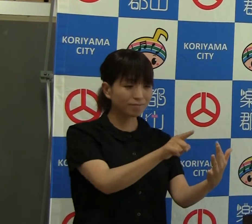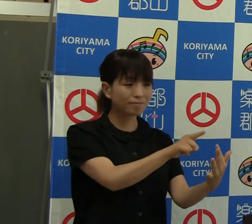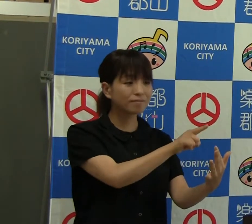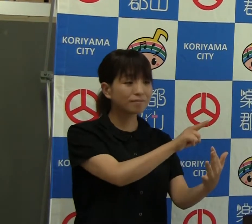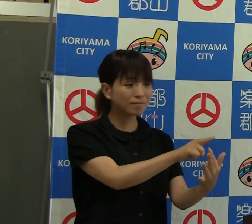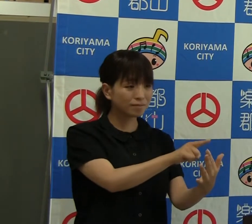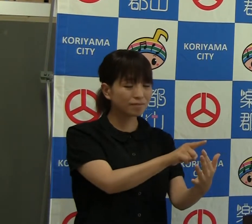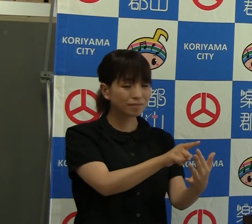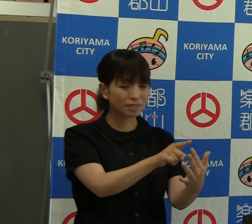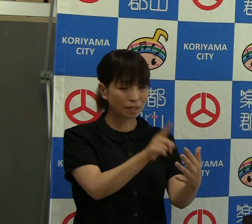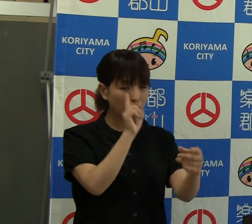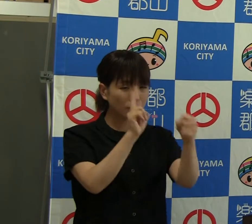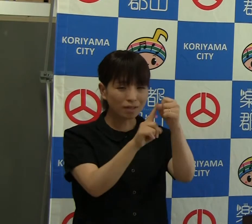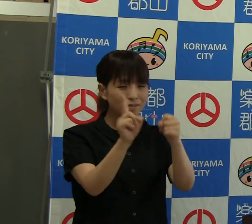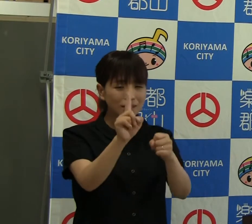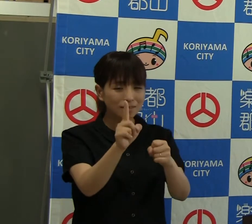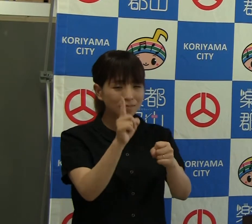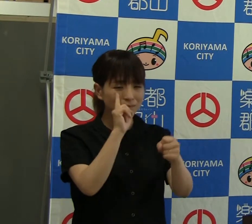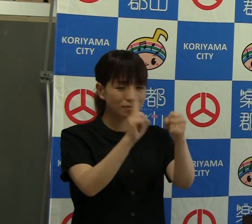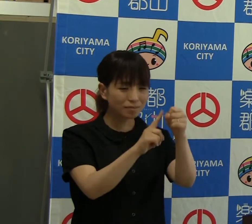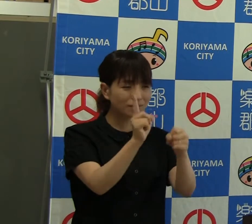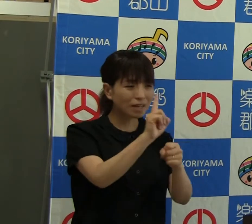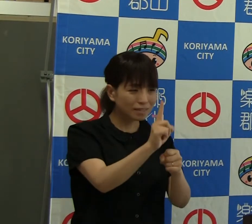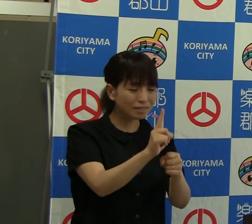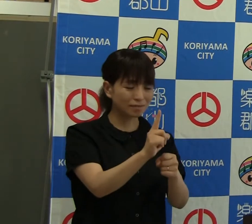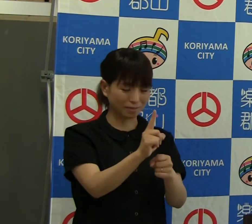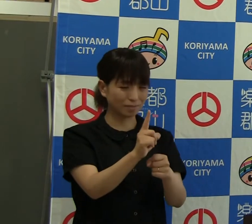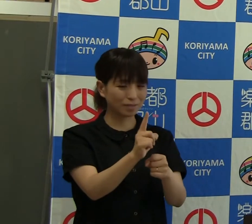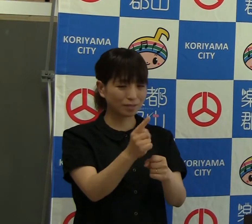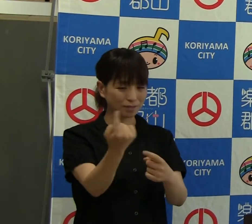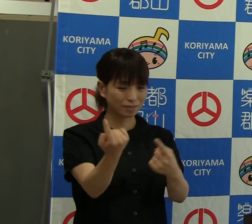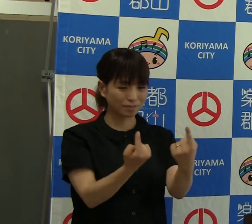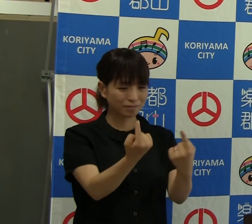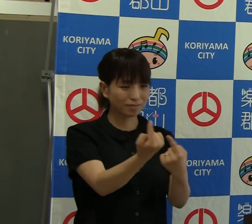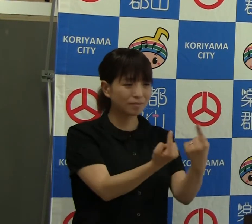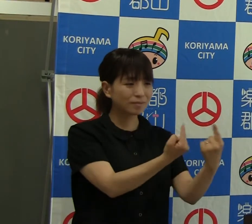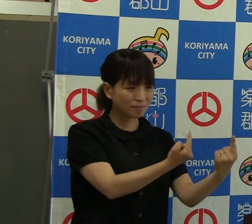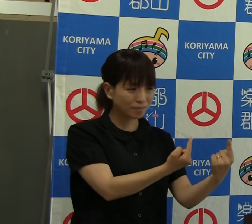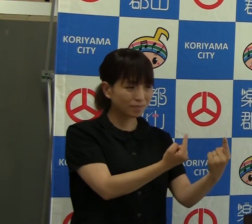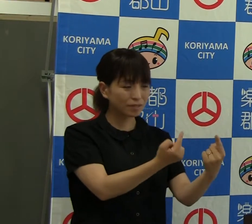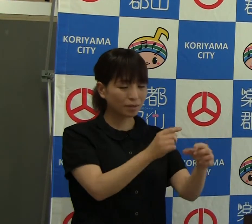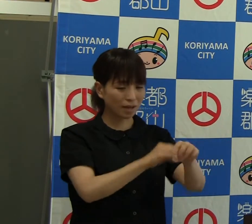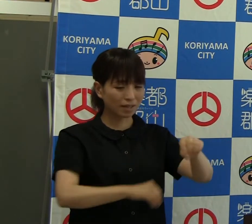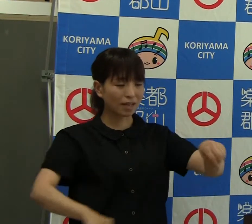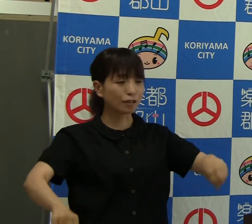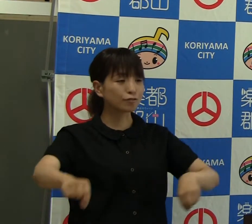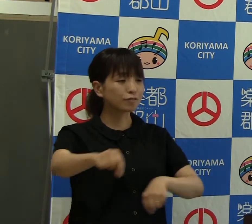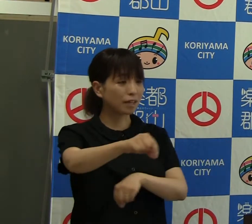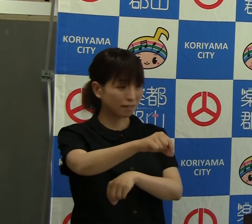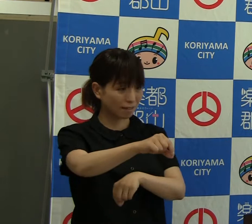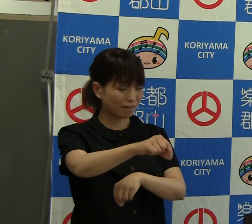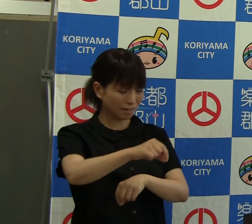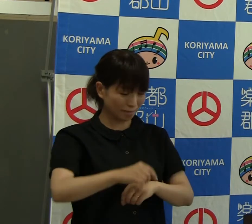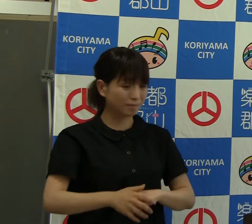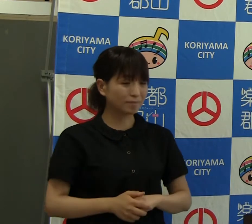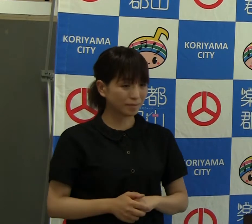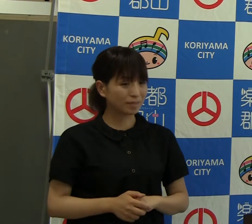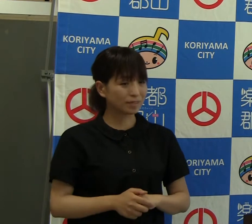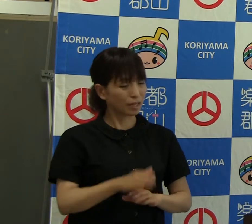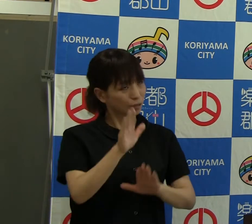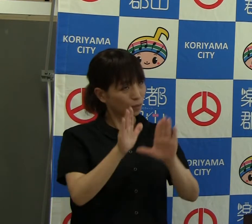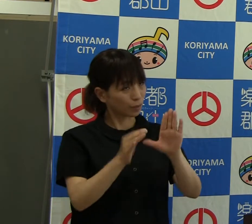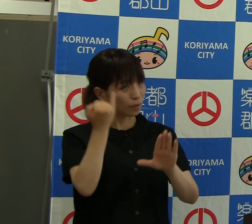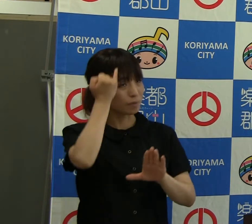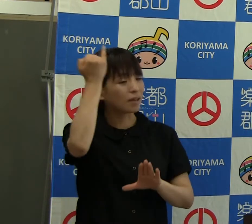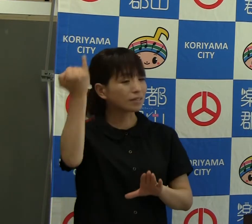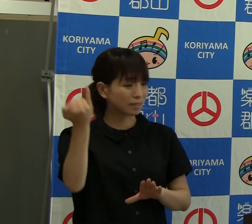出資を求める方が説明会をるとかね、そういうスタイルでしたね。今度は 逆になったということでしょうか。む